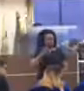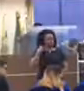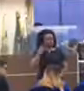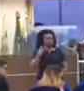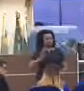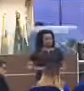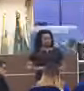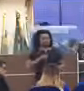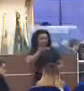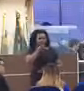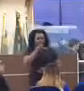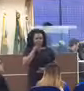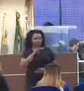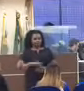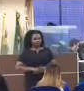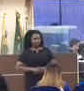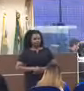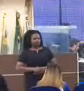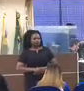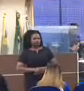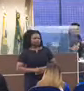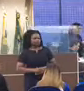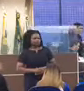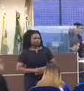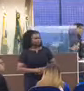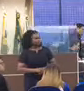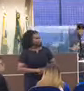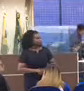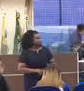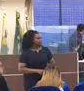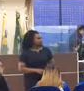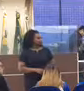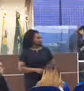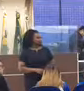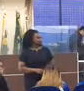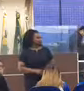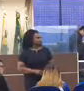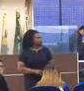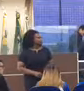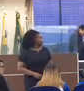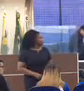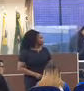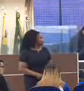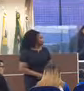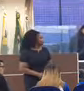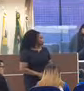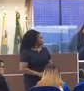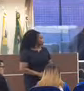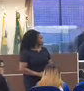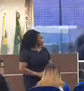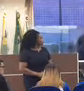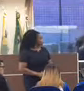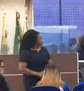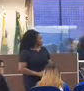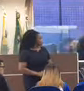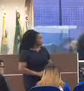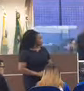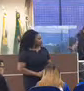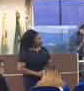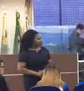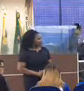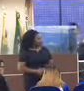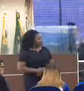ele foi palco de obras no ano passado. Ao longo de todo o ano legislativo anterior, ocorreram obras no